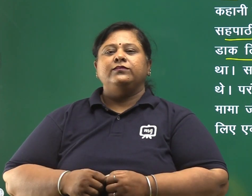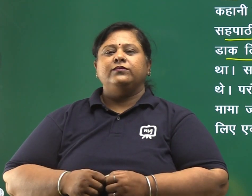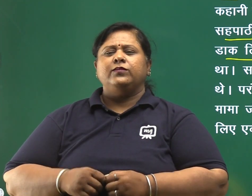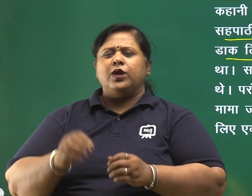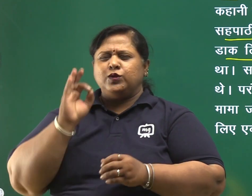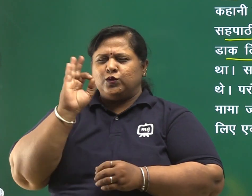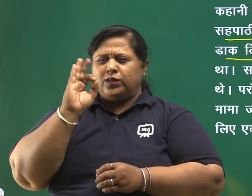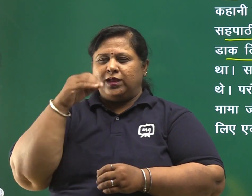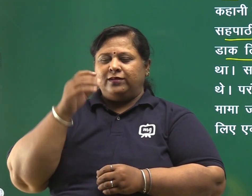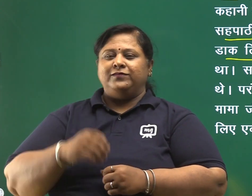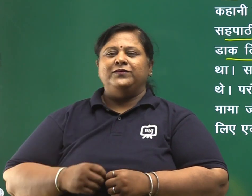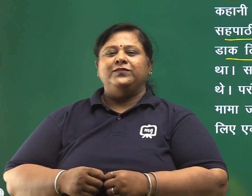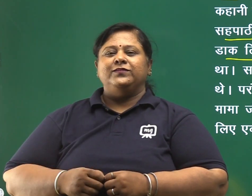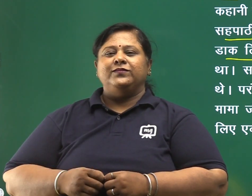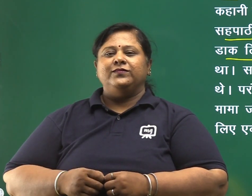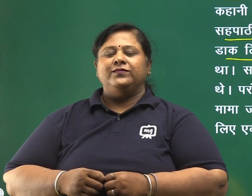सुंदर